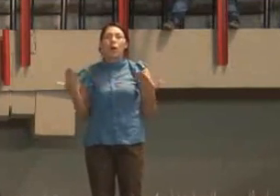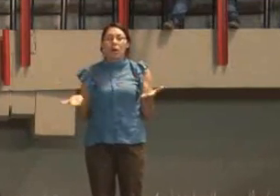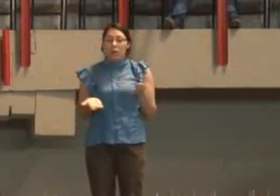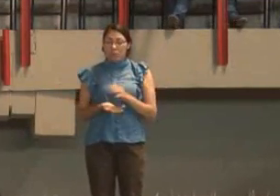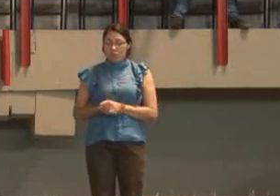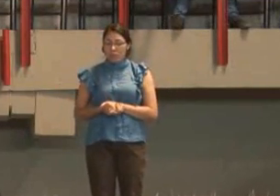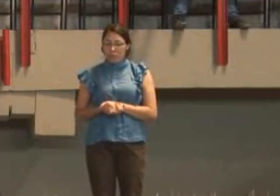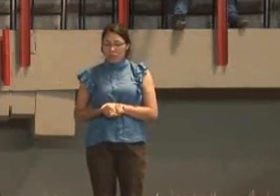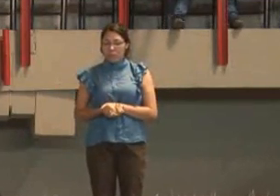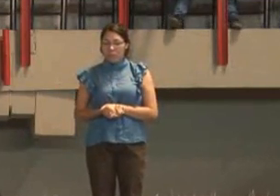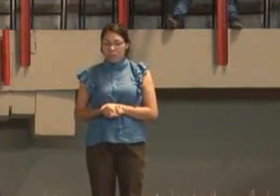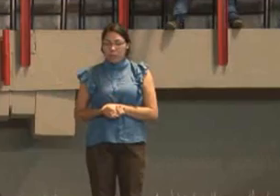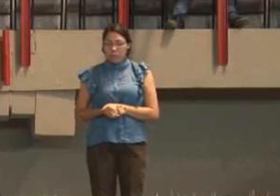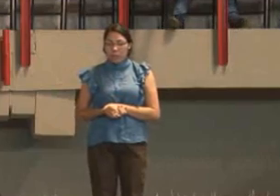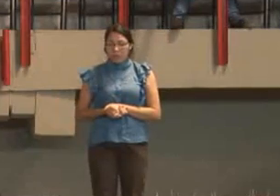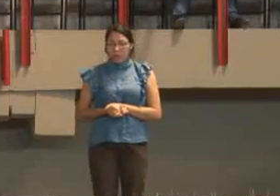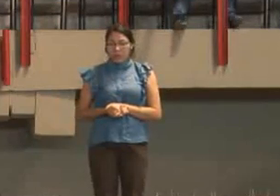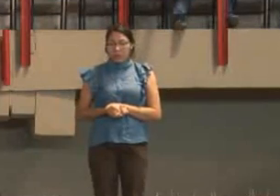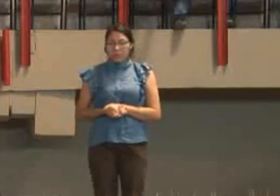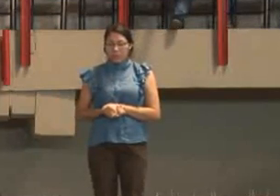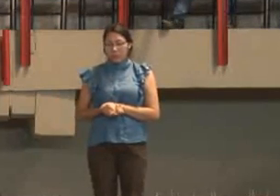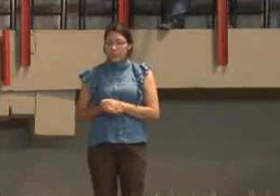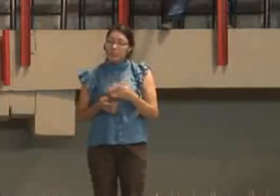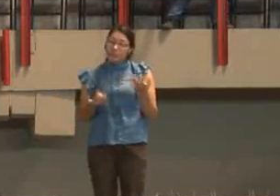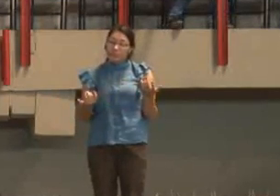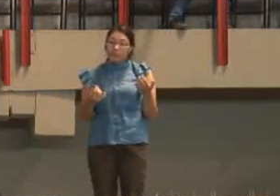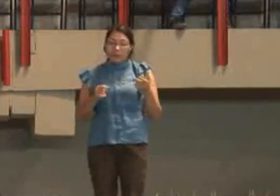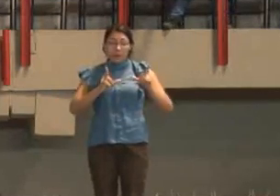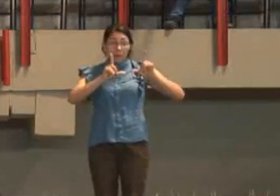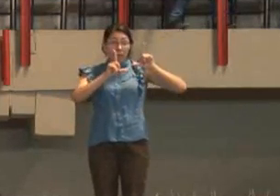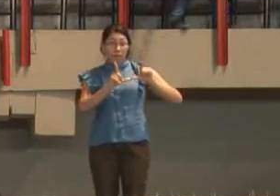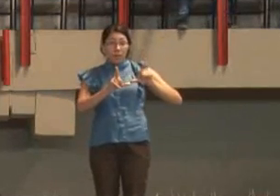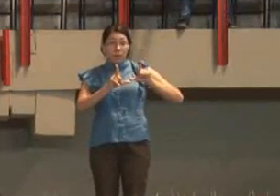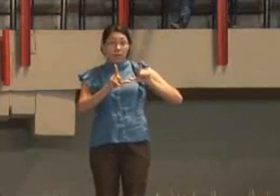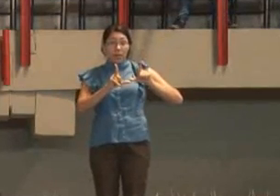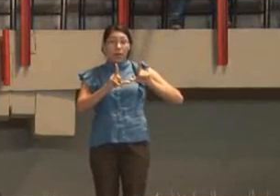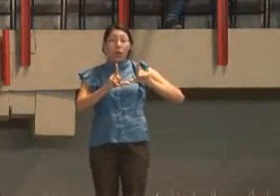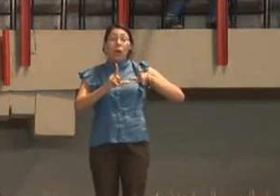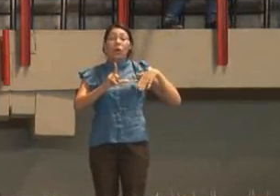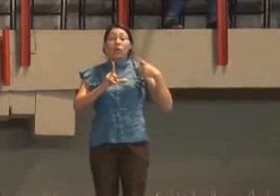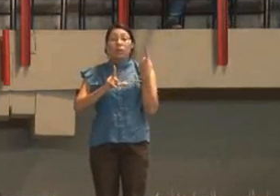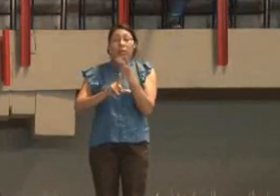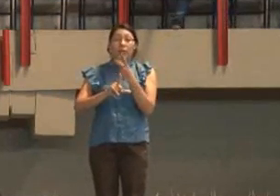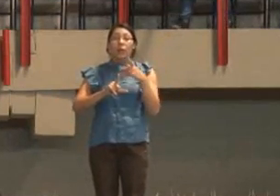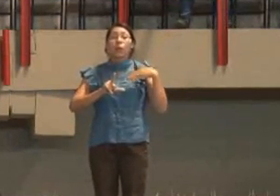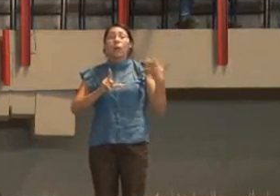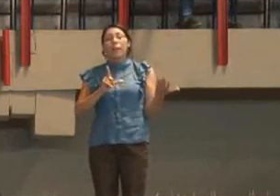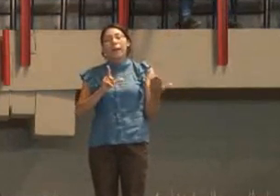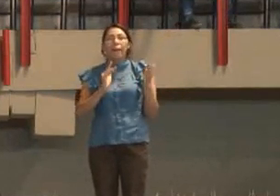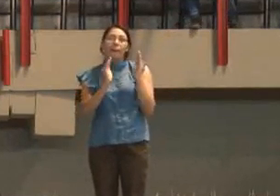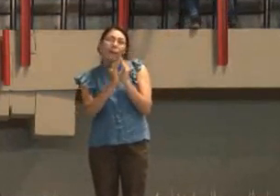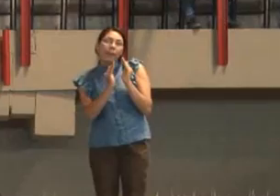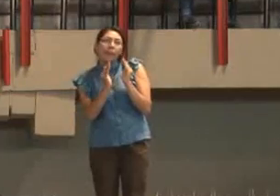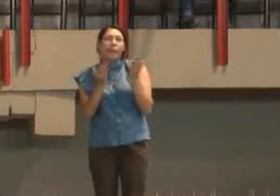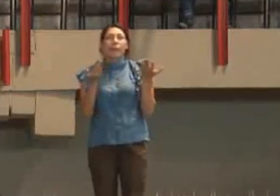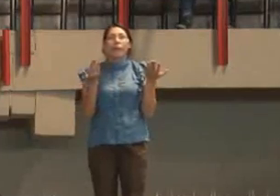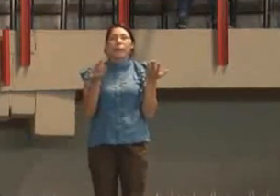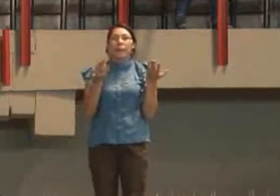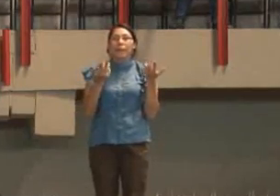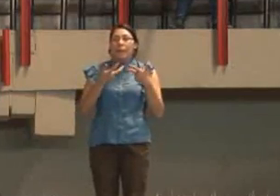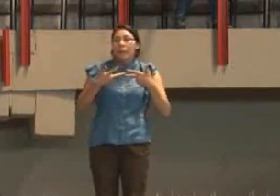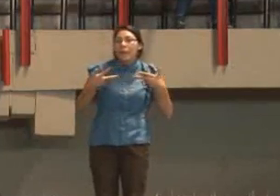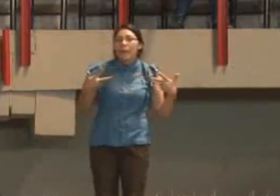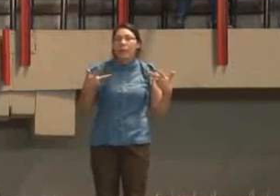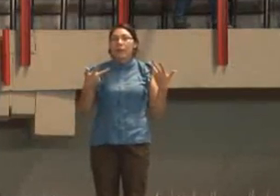vou colocar um espaçozinho para indicar o modelo e vou colocar outro espaçozinho para indicar a cor, certo? Vejam